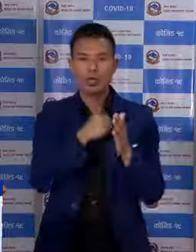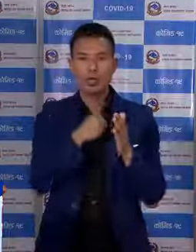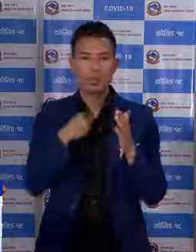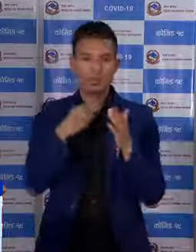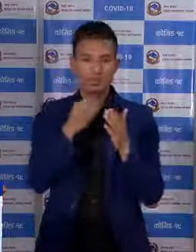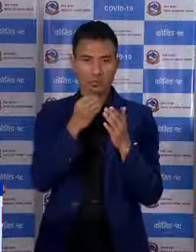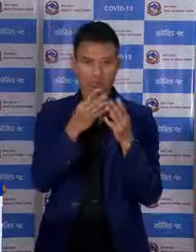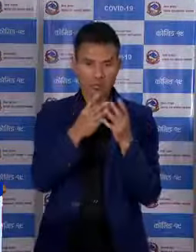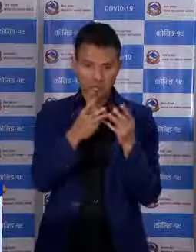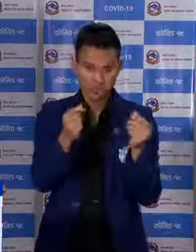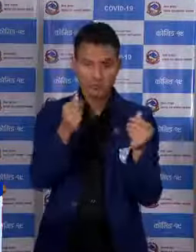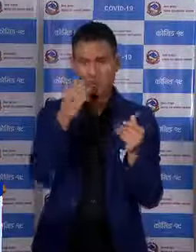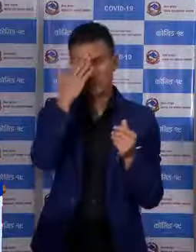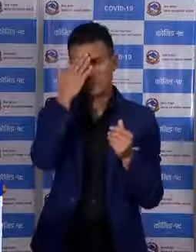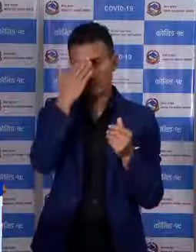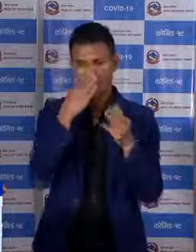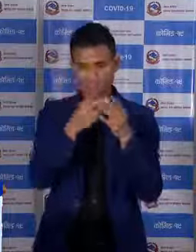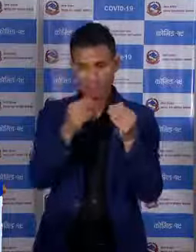रहनुपयको